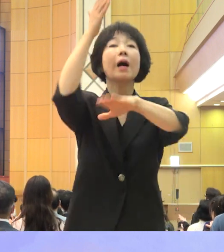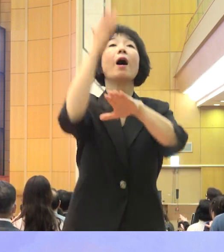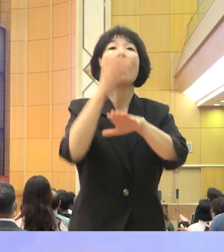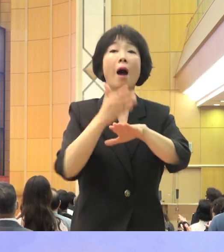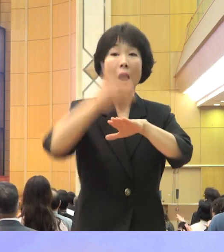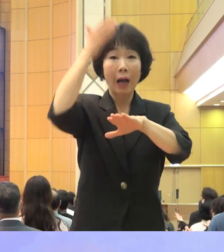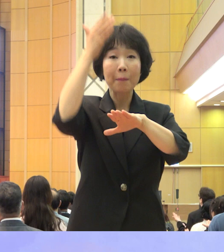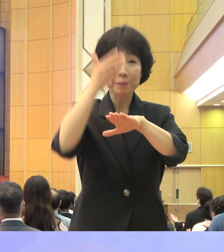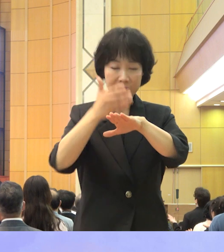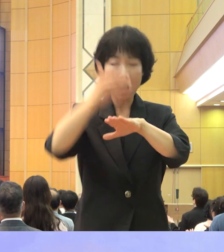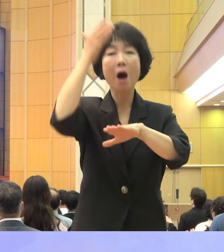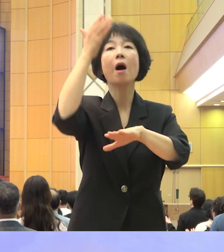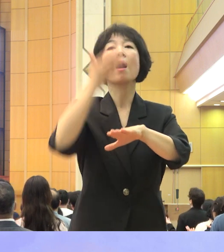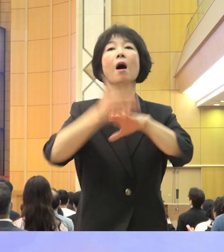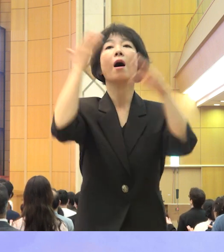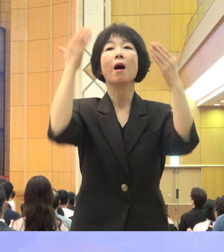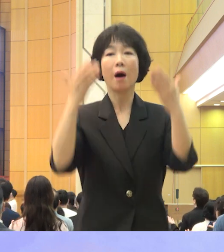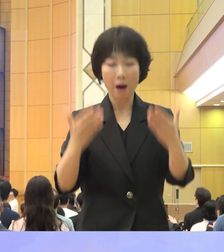주시니